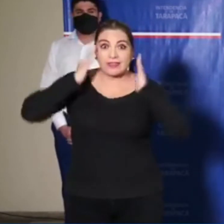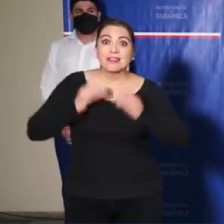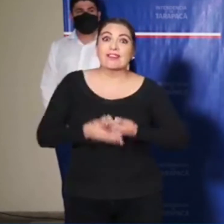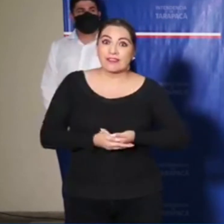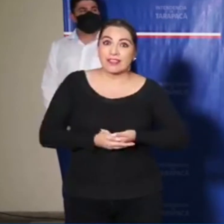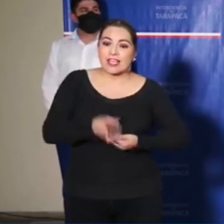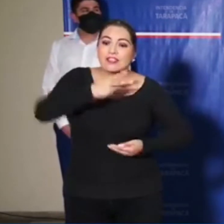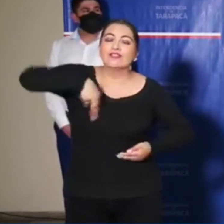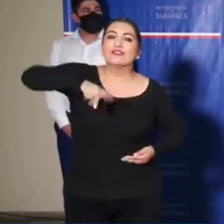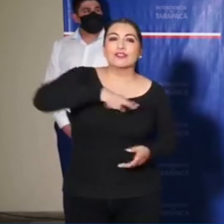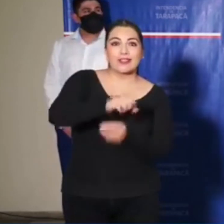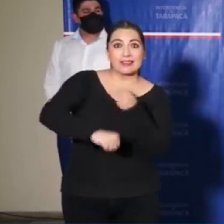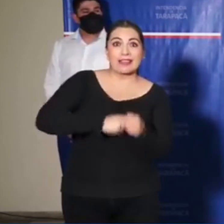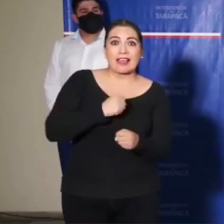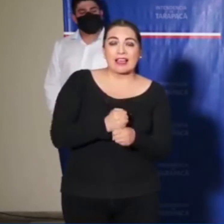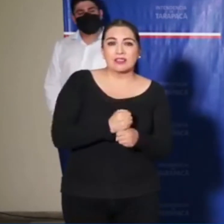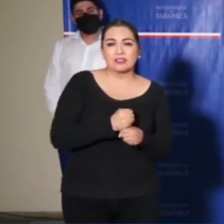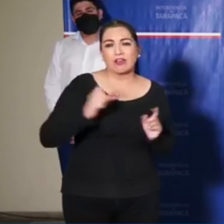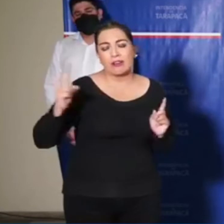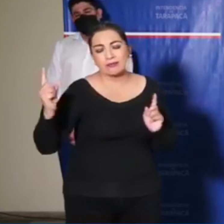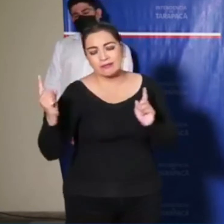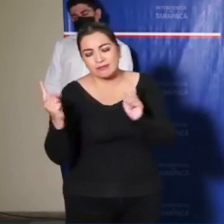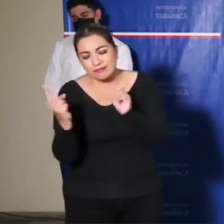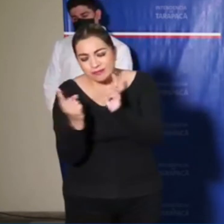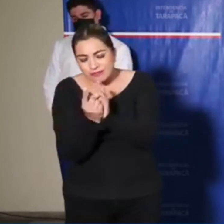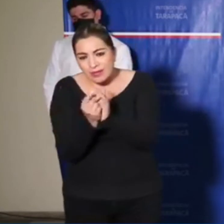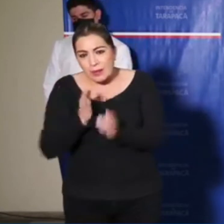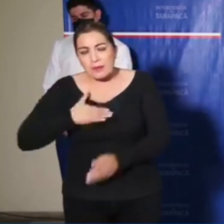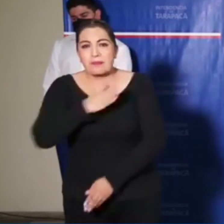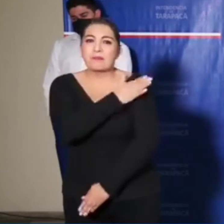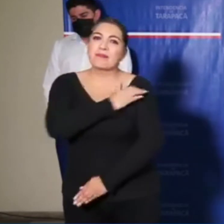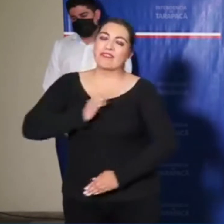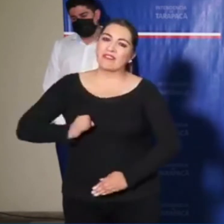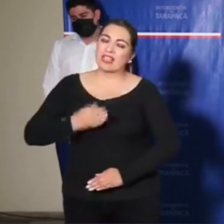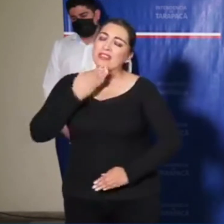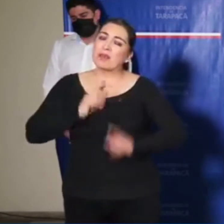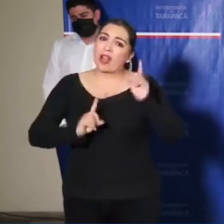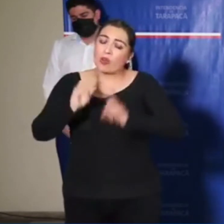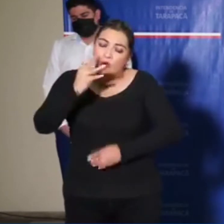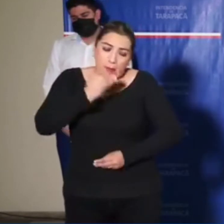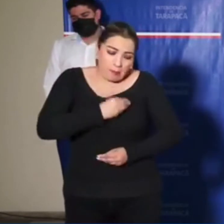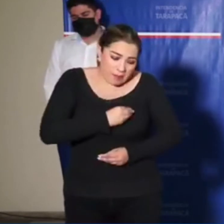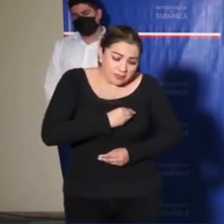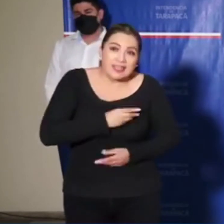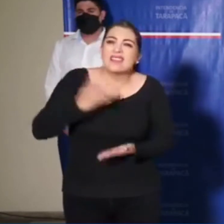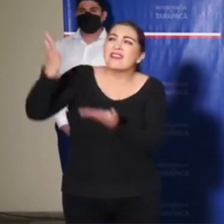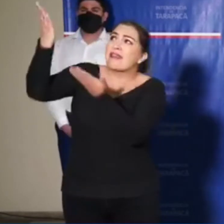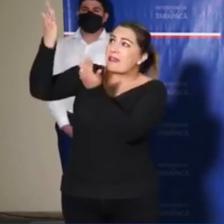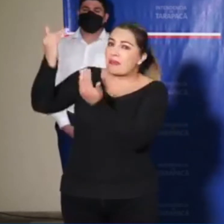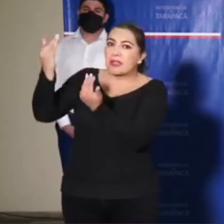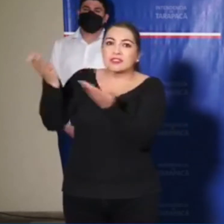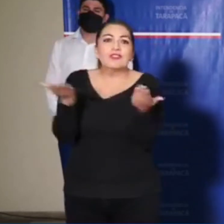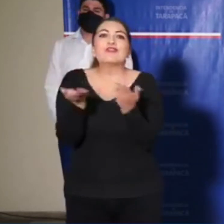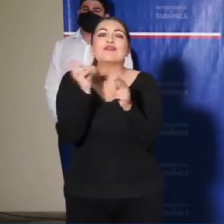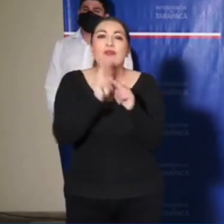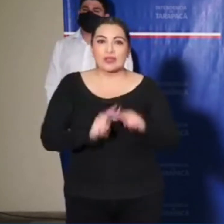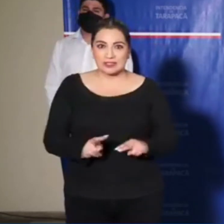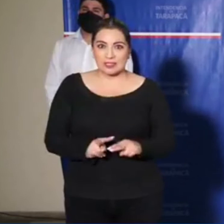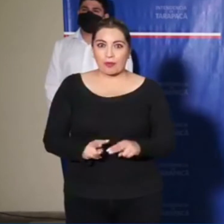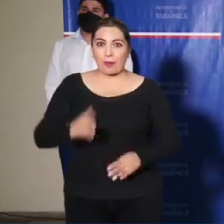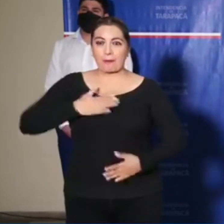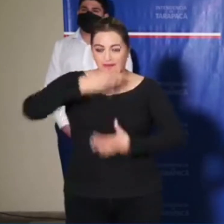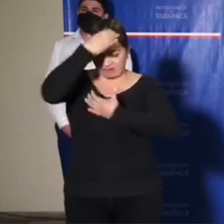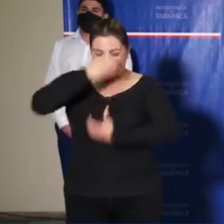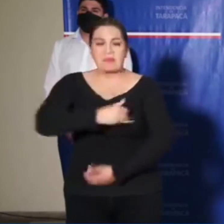queremos llegar este año a cobijarnos con nuestras penas y esperanzas, y lo haremos caminando en espíritu de